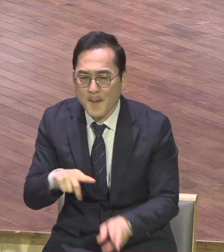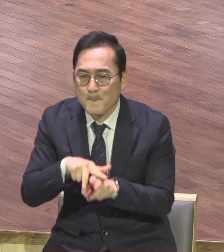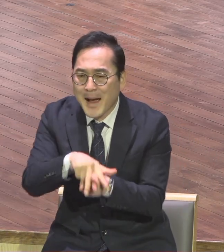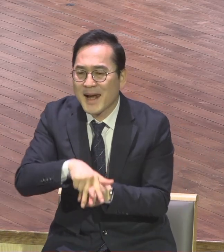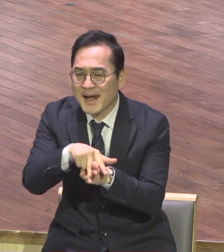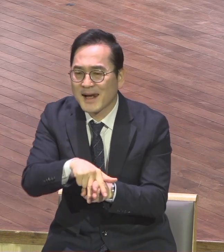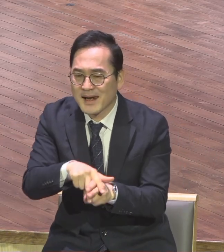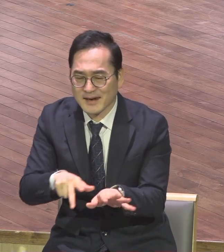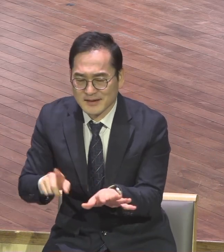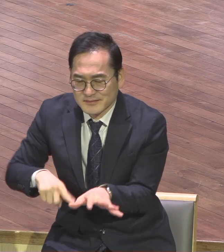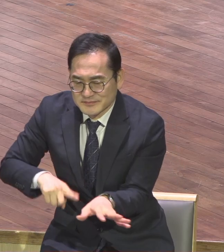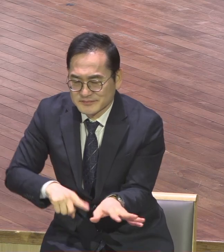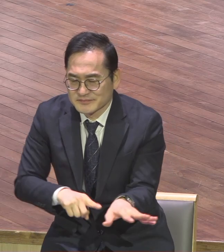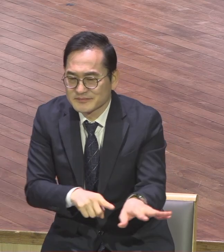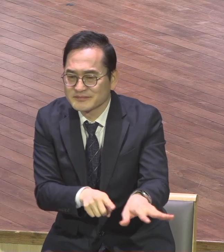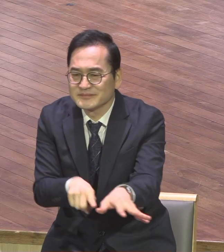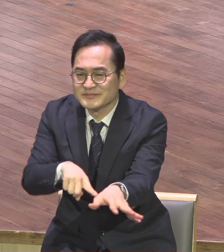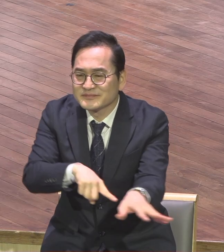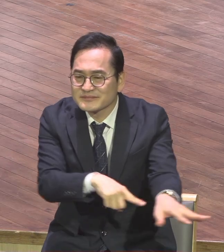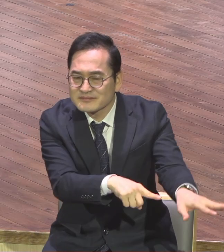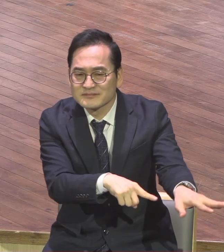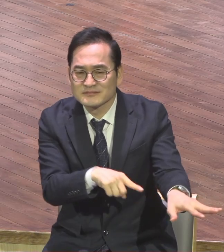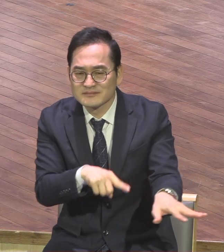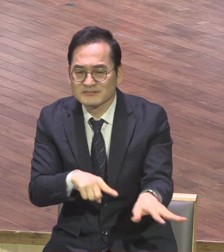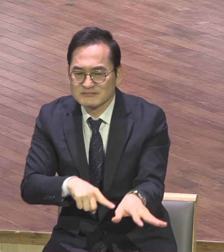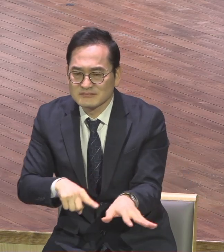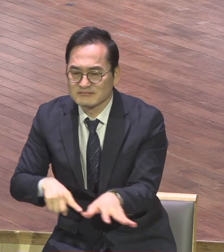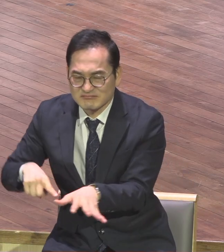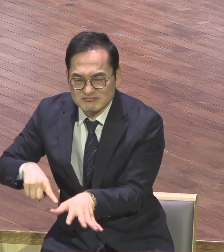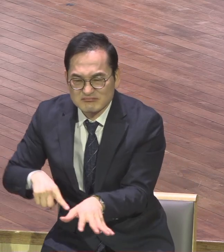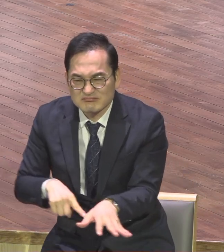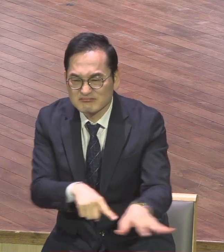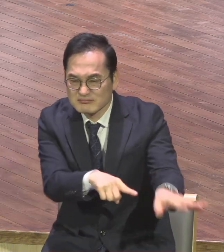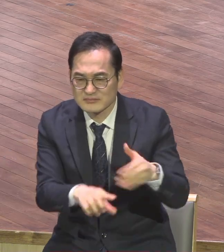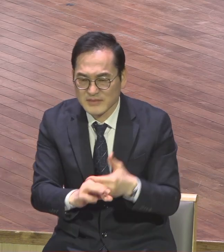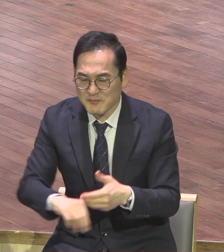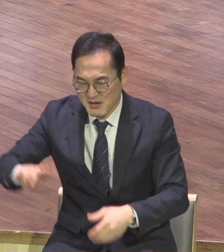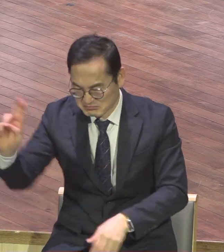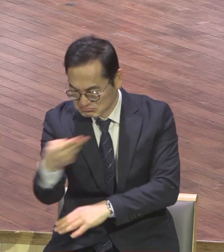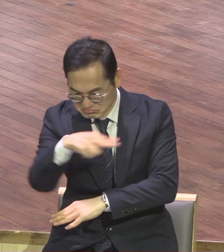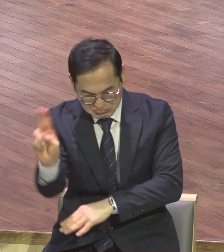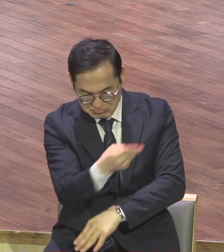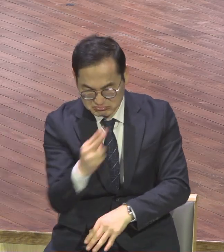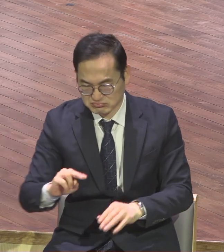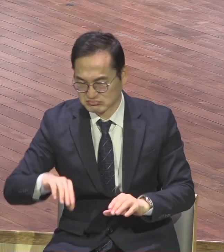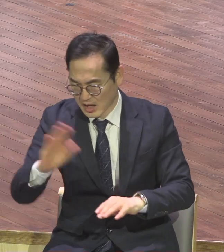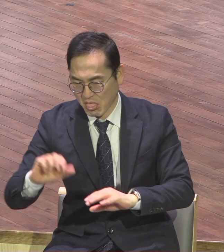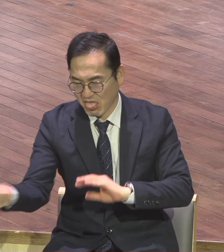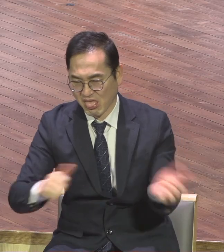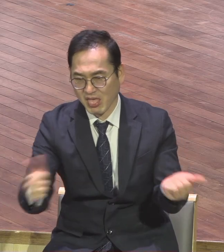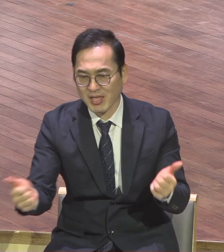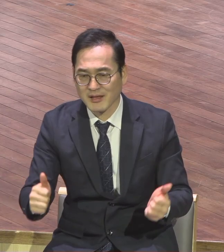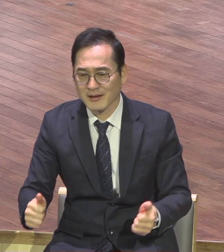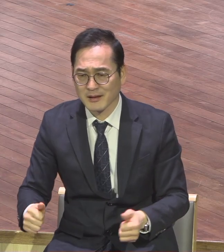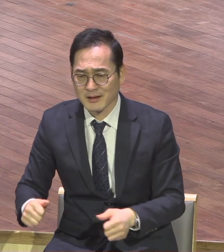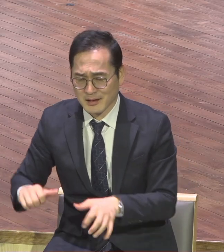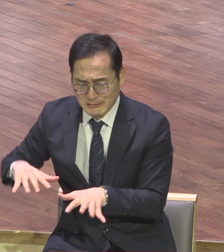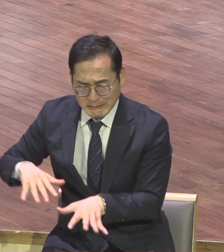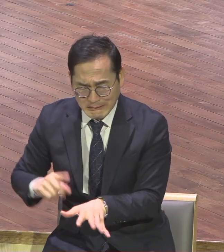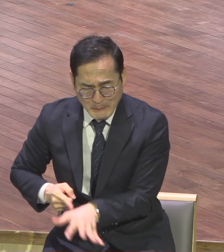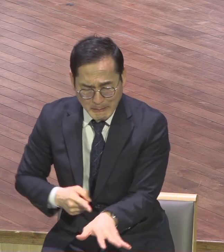말이 끄는 전차였어요. 이 전차 부대가 한번 쓱 휩쓸 지나가면 그 다 로마 땅이 돼버려요.